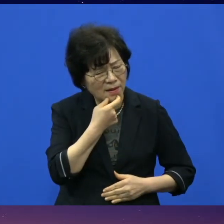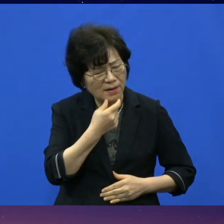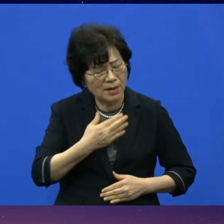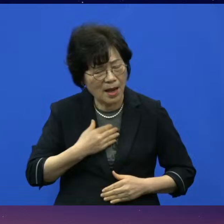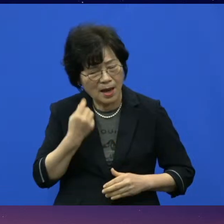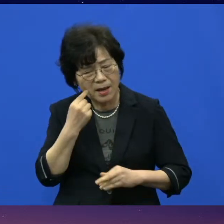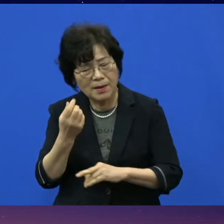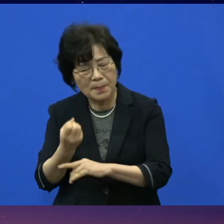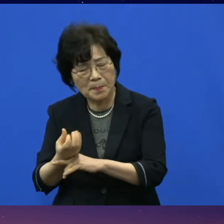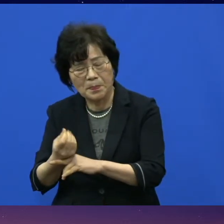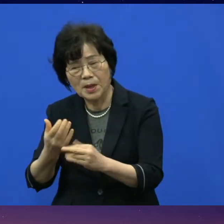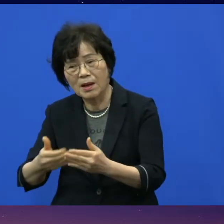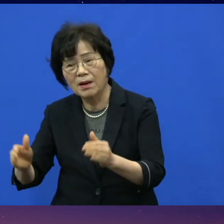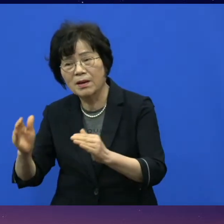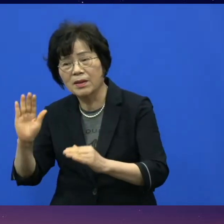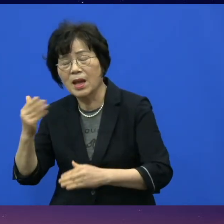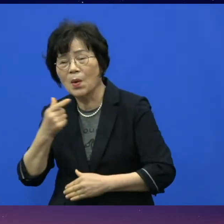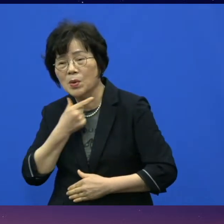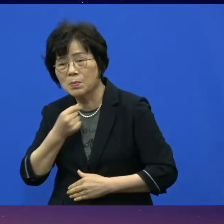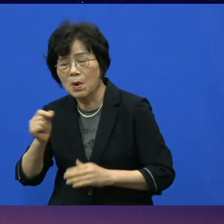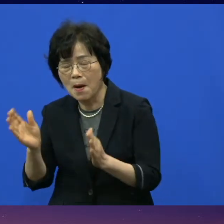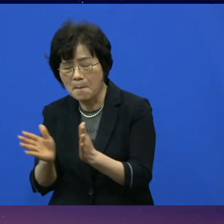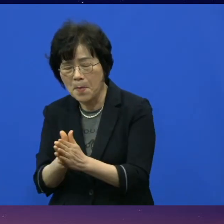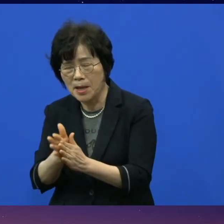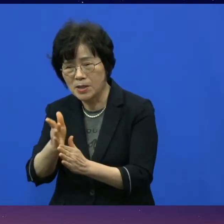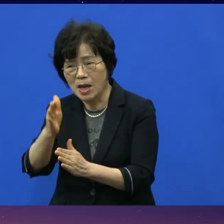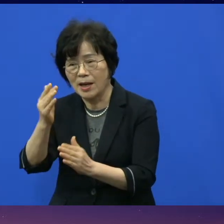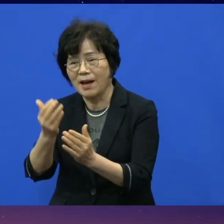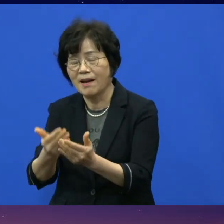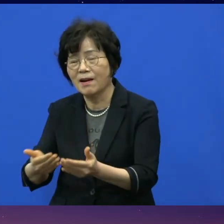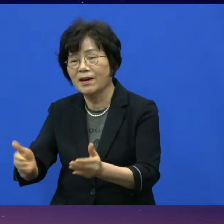싶어. 멋지고 화려한 그릇이 되고 싶다.